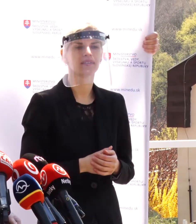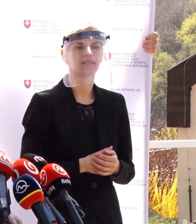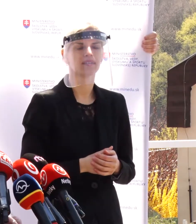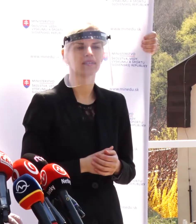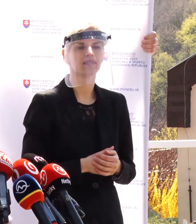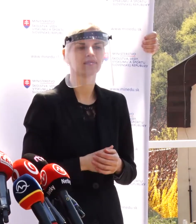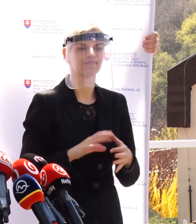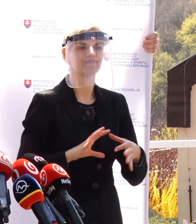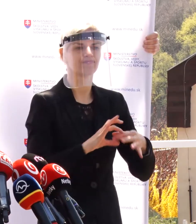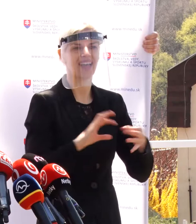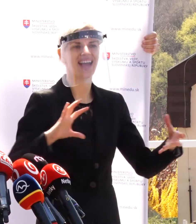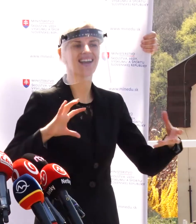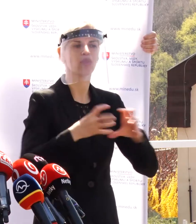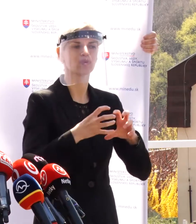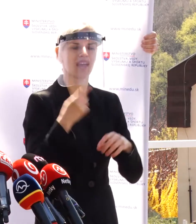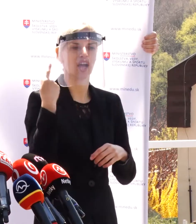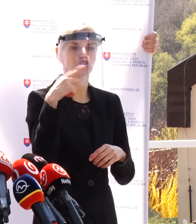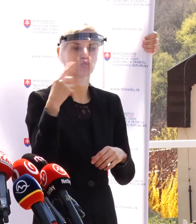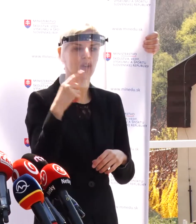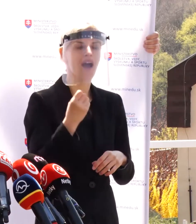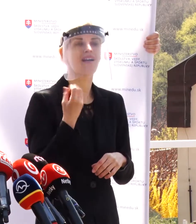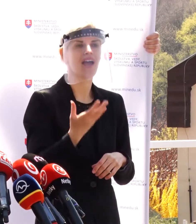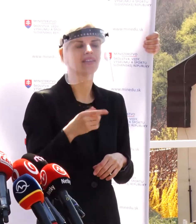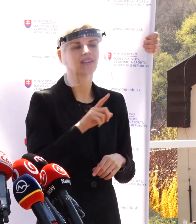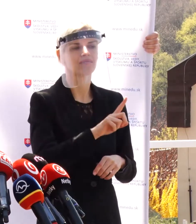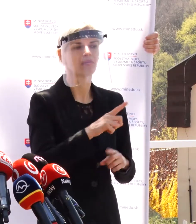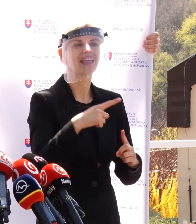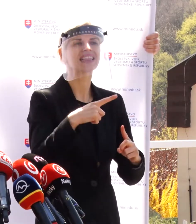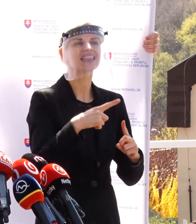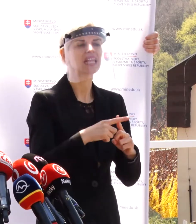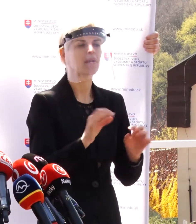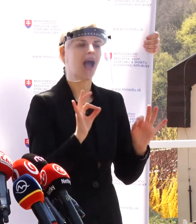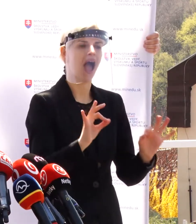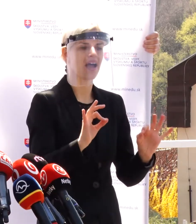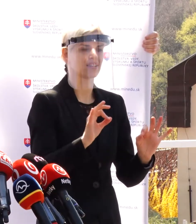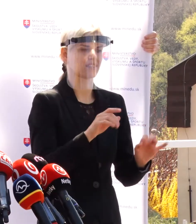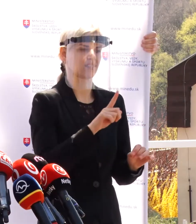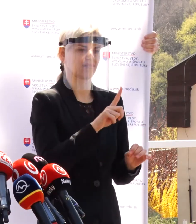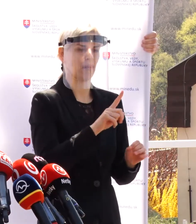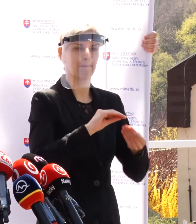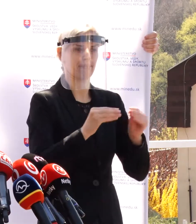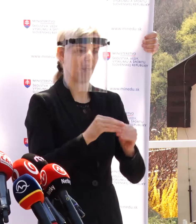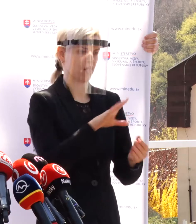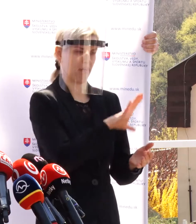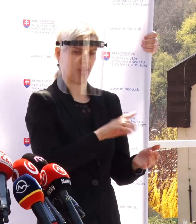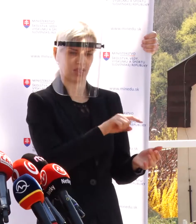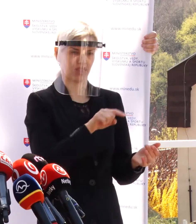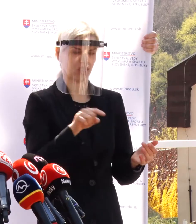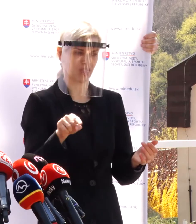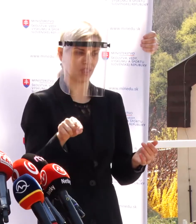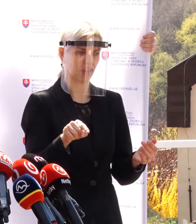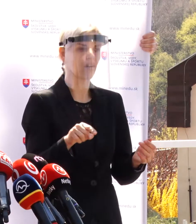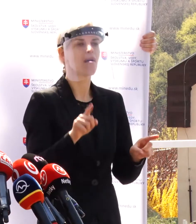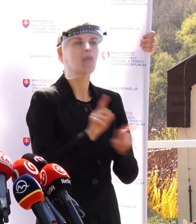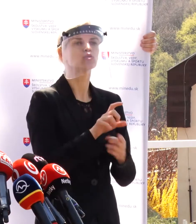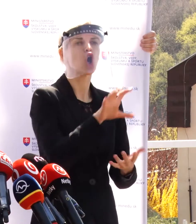V tej oblasti redukcie vlastne dôjde k vytipovaniu kľúčových obsahov v jednotlivých predmetov a zároveň k vytipovaniu